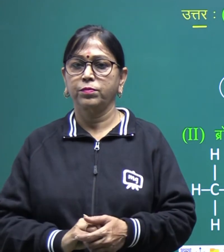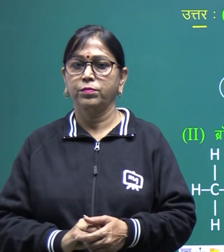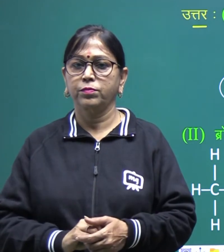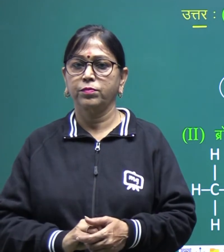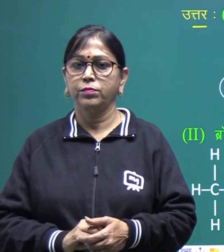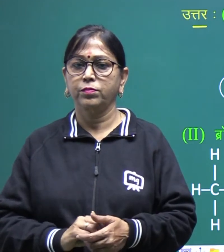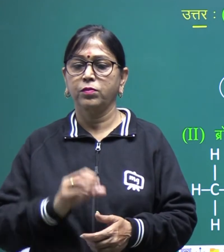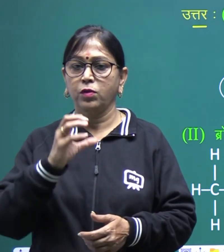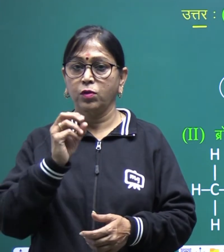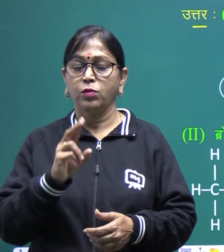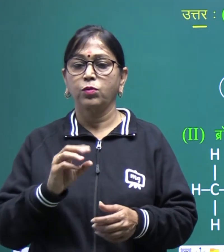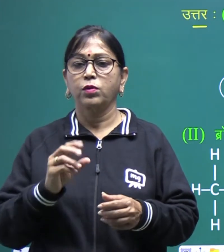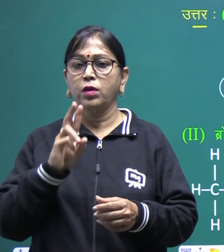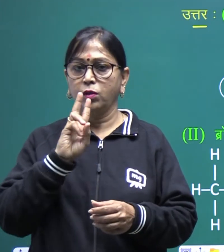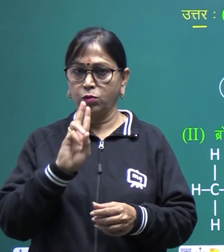ऑक्सीजन के 2 परमाणु,